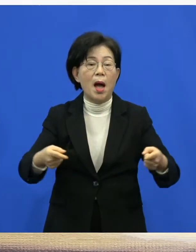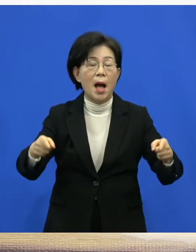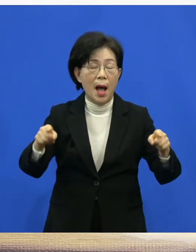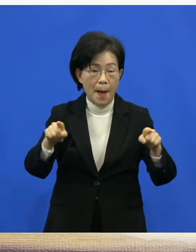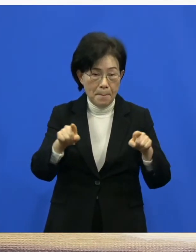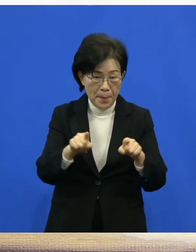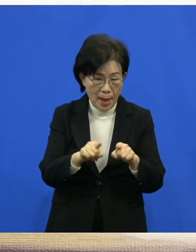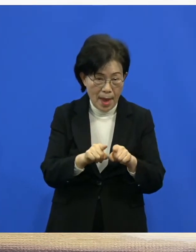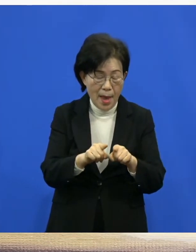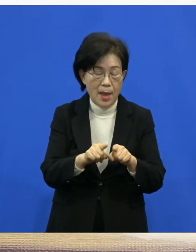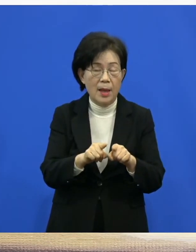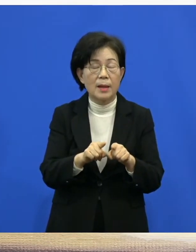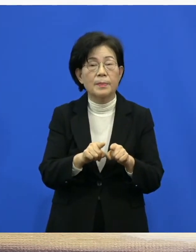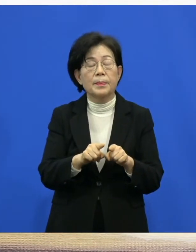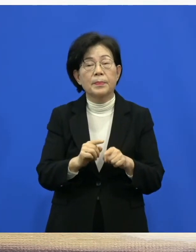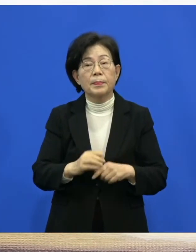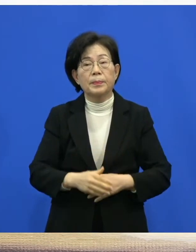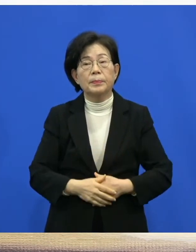형통, 함께요.